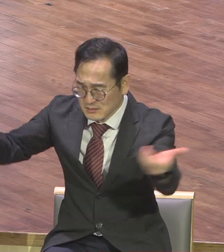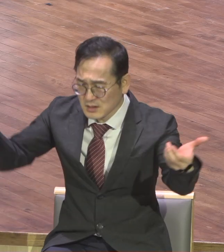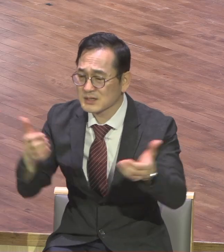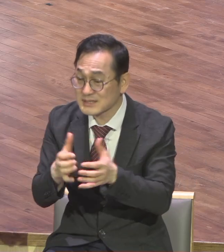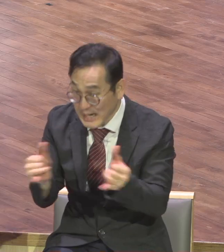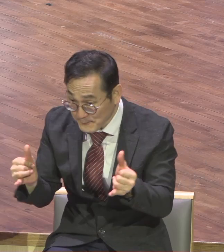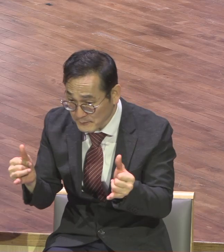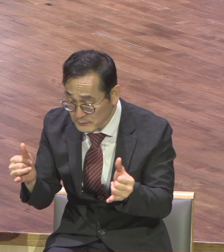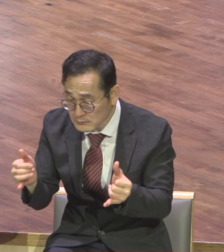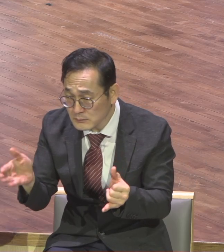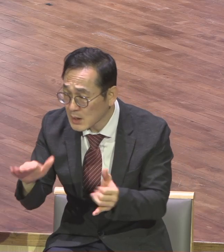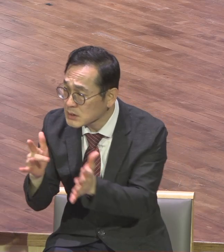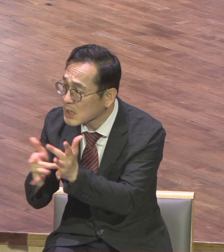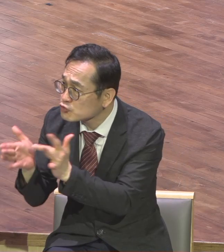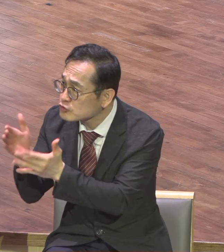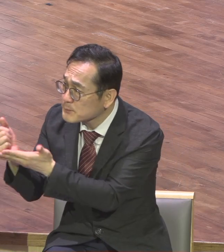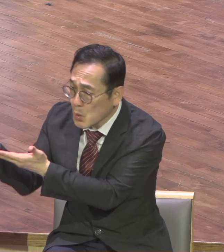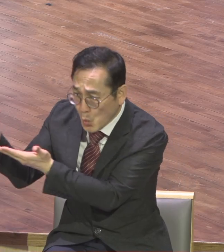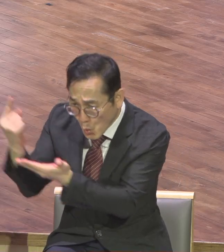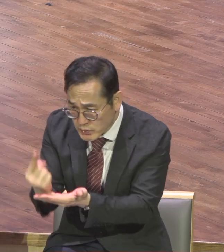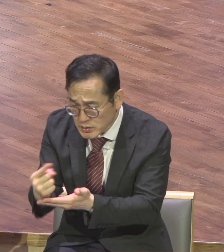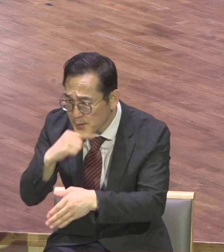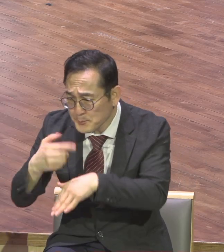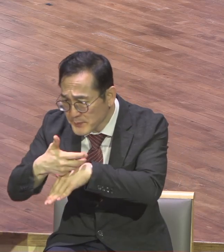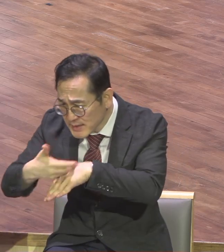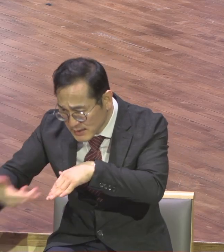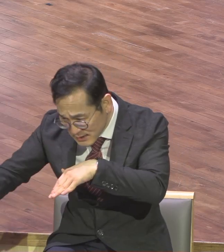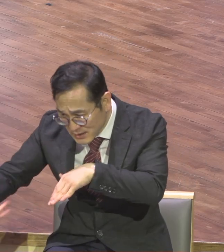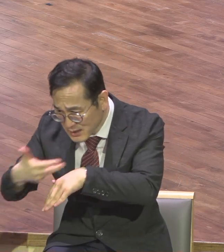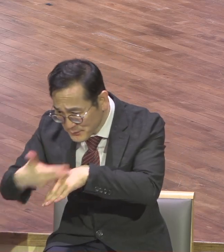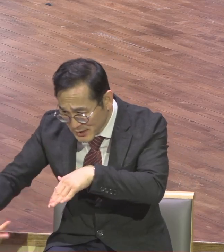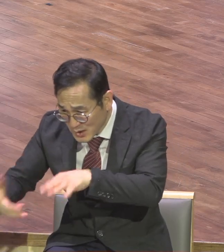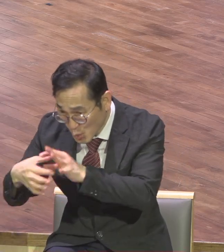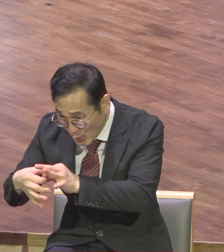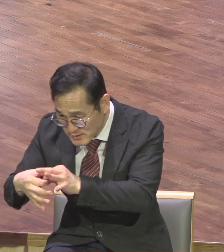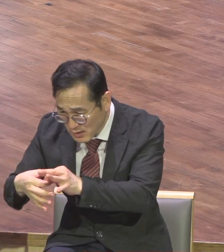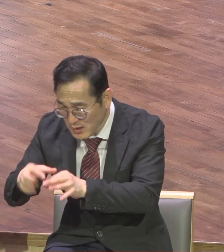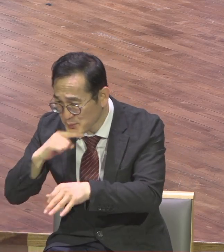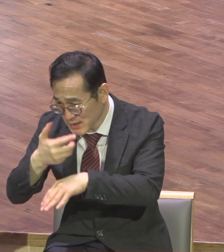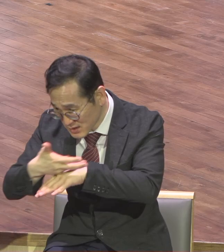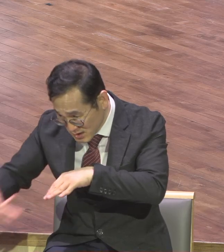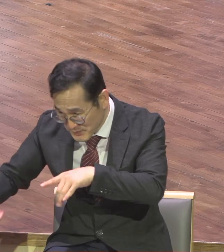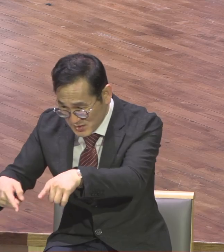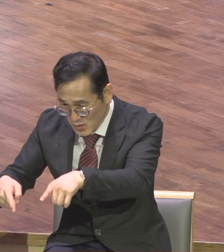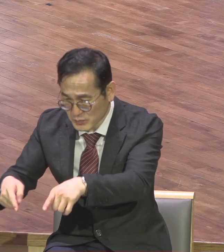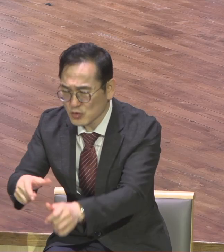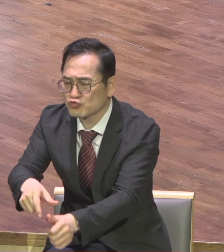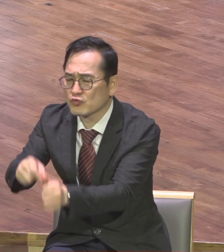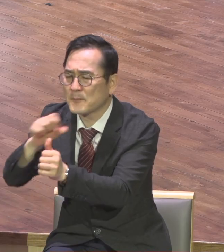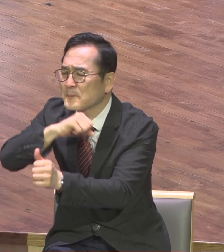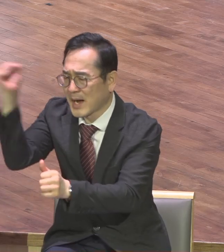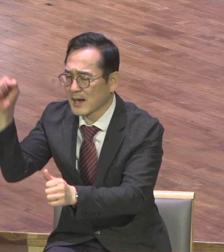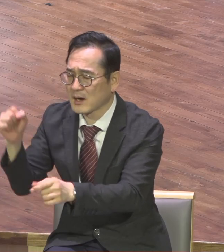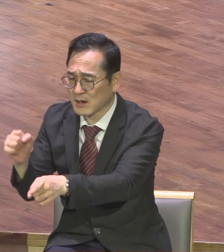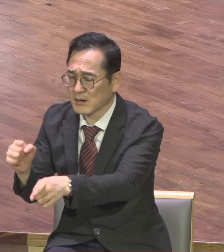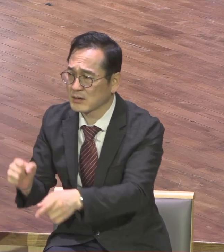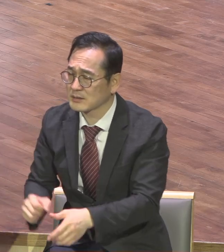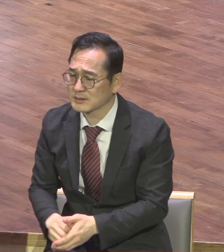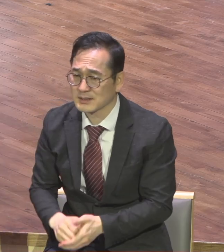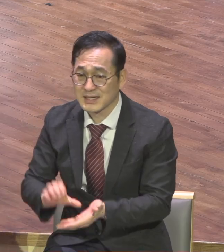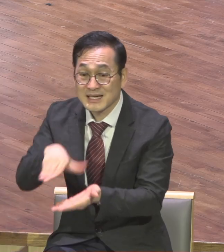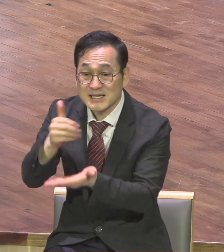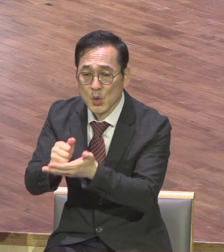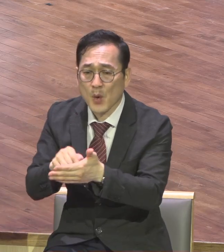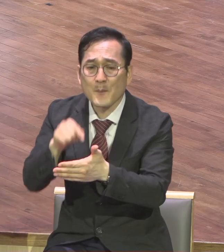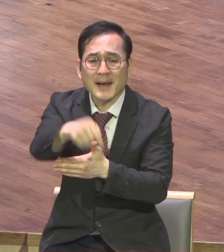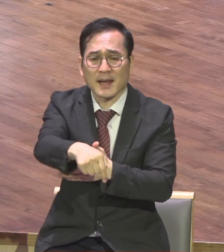그리스도 예수 안에서 그리스도의 피로 가까워졌느니라. 그리스도의 피로 가까워졌느니라. 그리스도 밖에